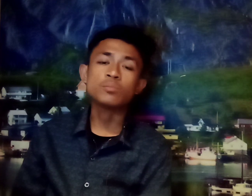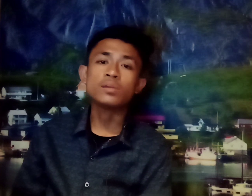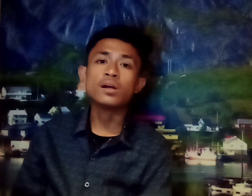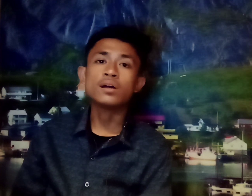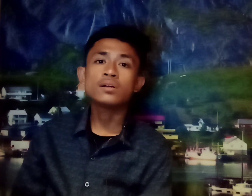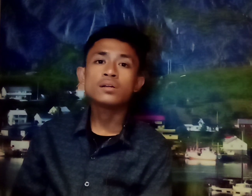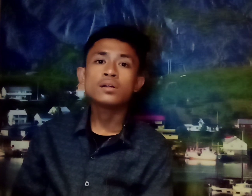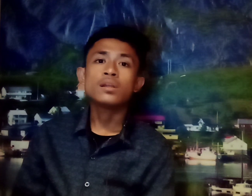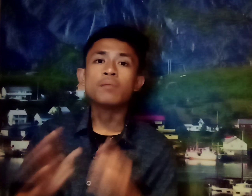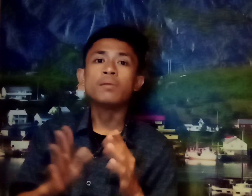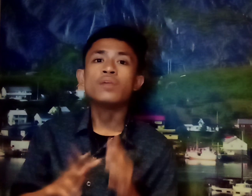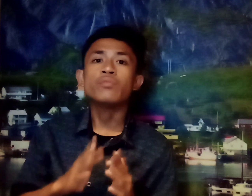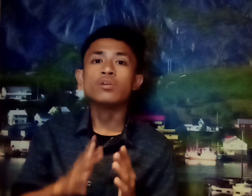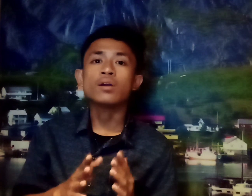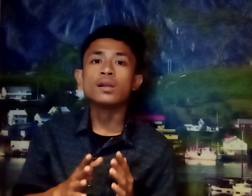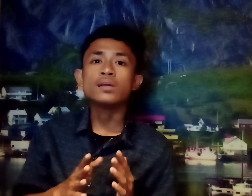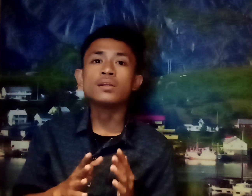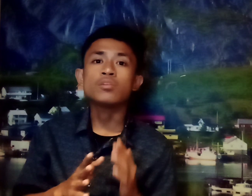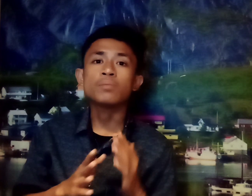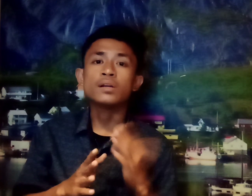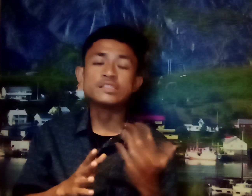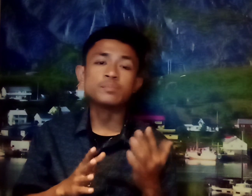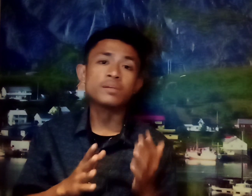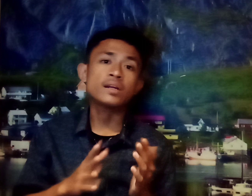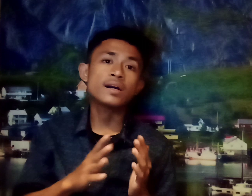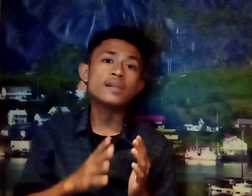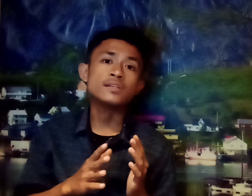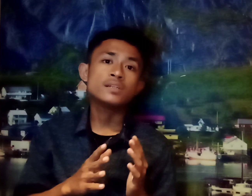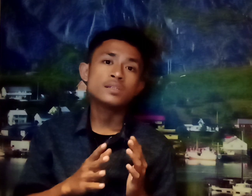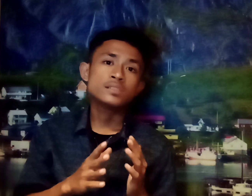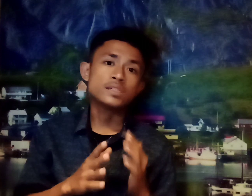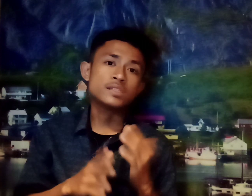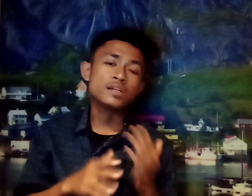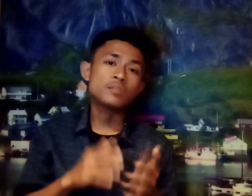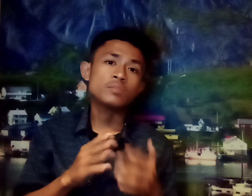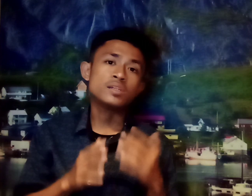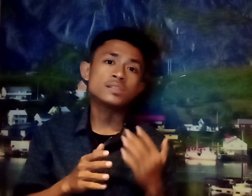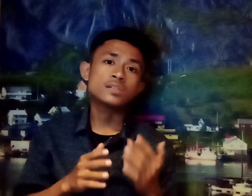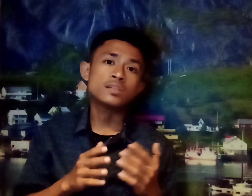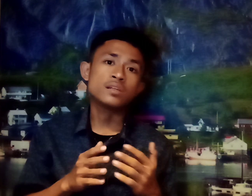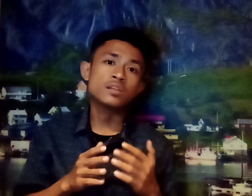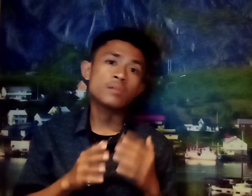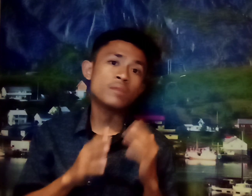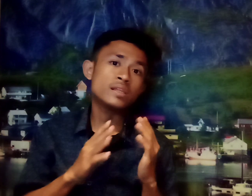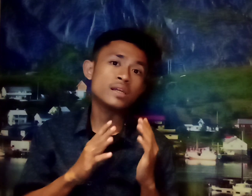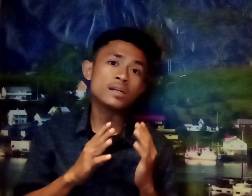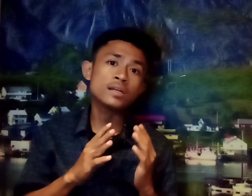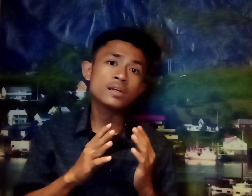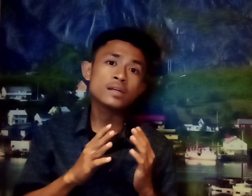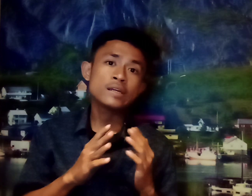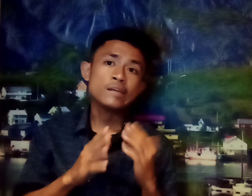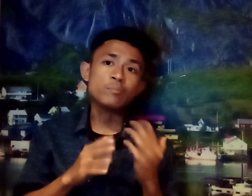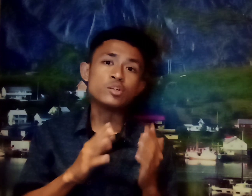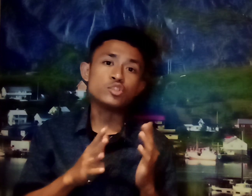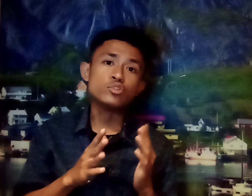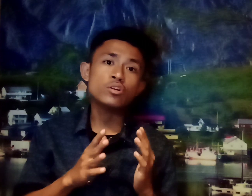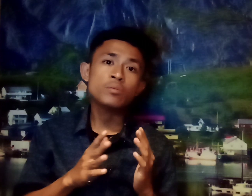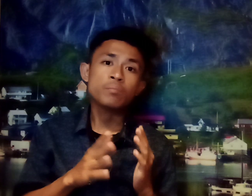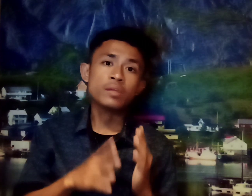10543110019. Nah, pada video kali ini atau pada kesempatan kali ini, saya sedikit menjelaskan tentang materi yang berjudul